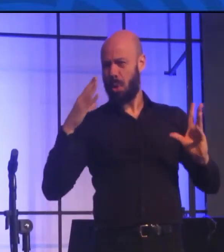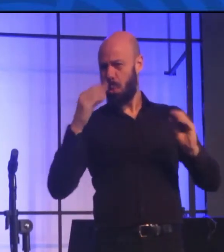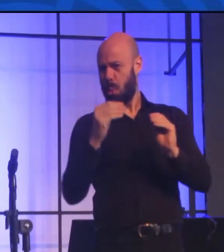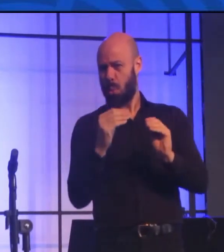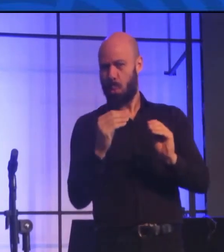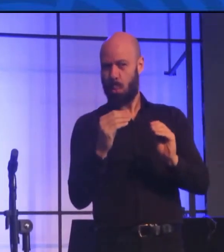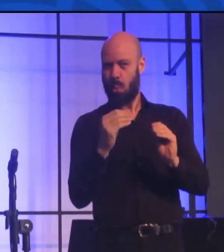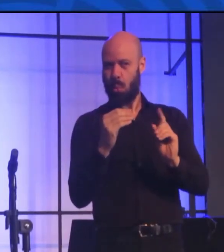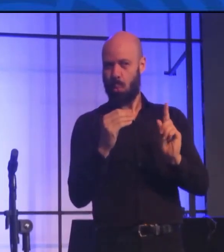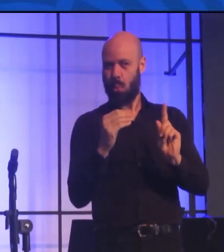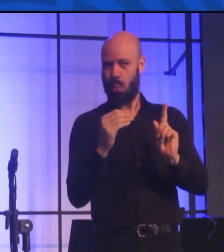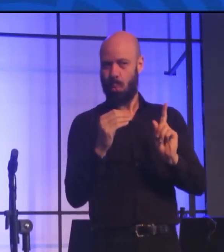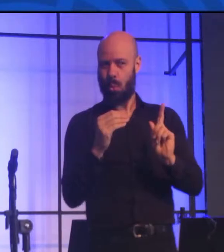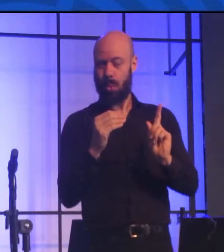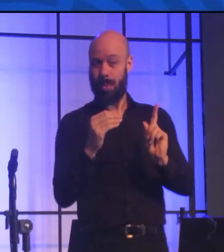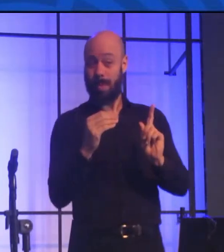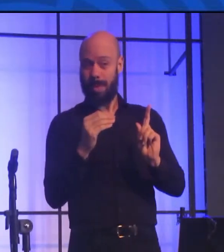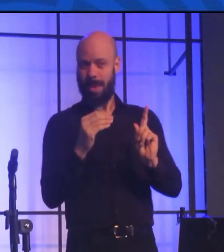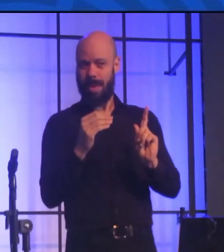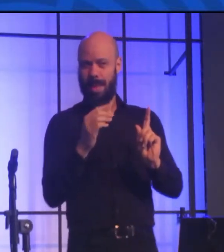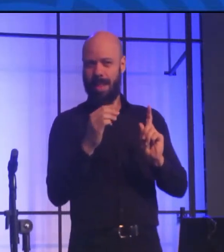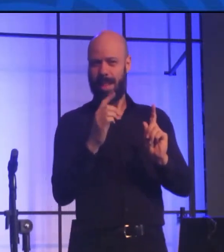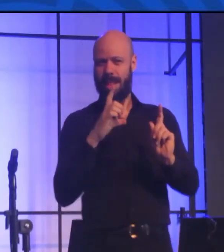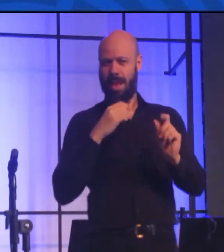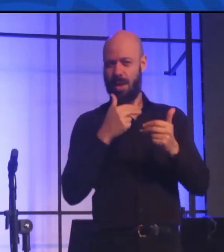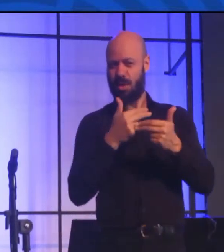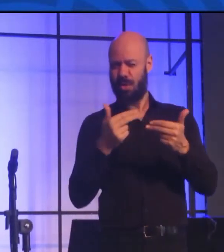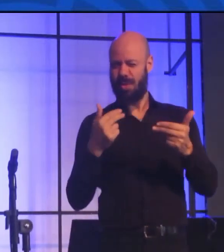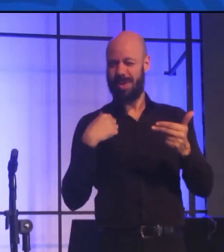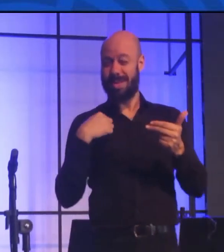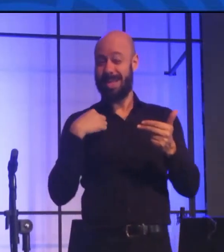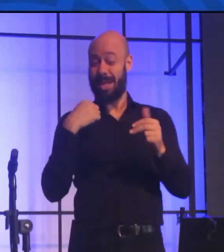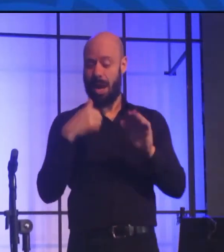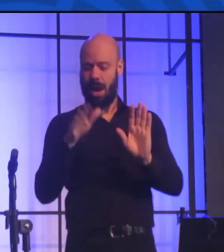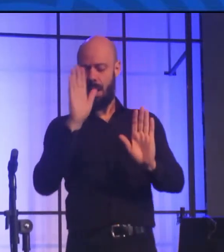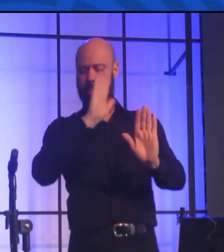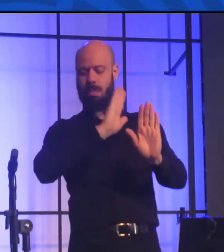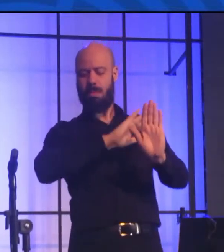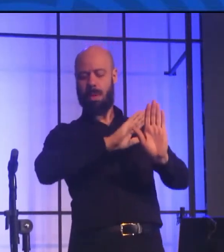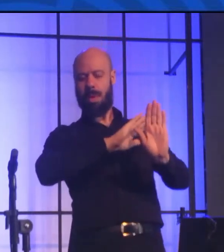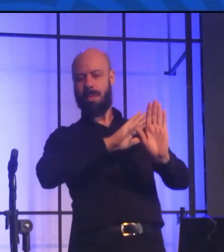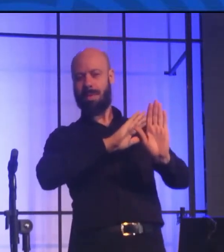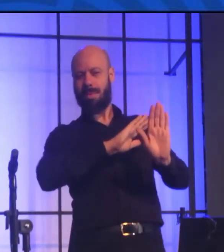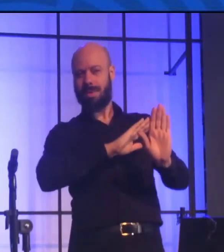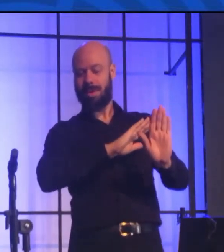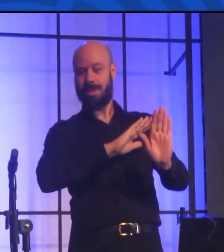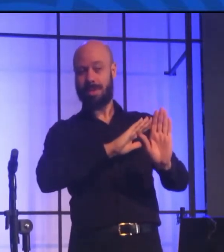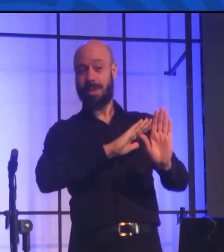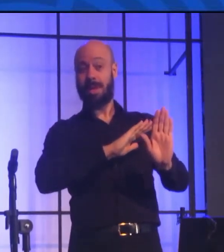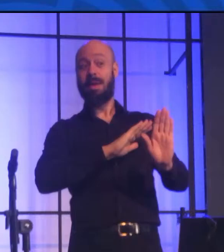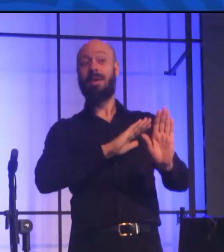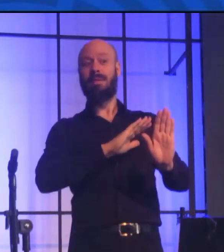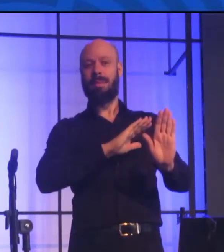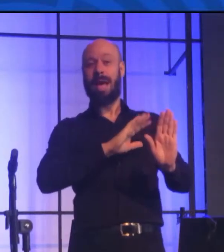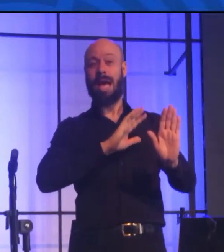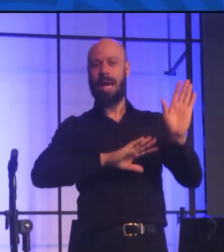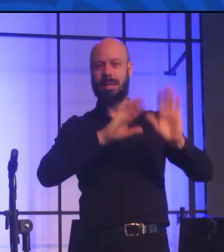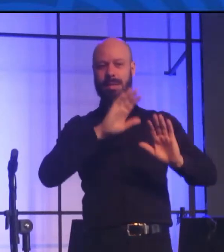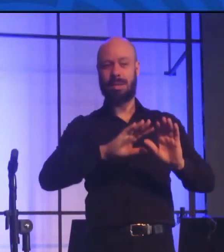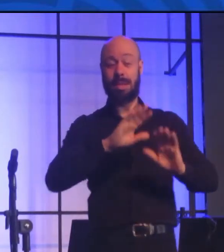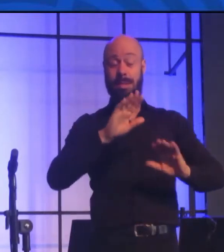que uma coisa que você não percebeu, uma coisa que você não viu chegando, vai exigir de